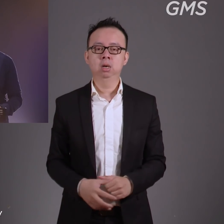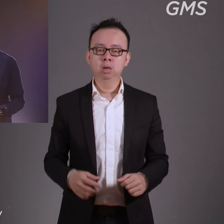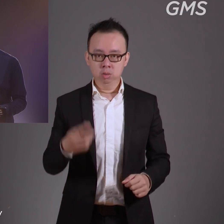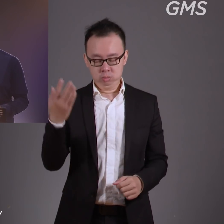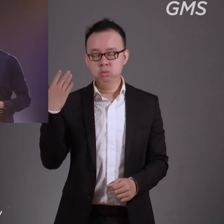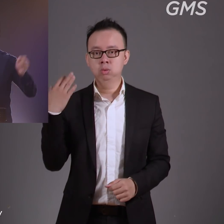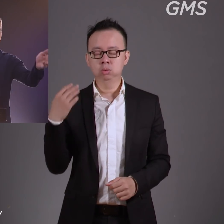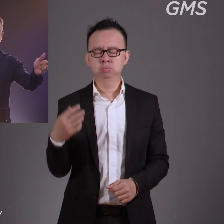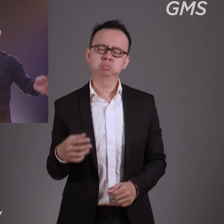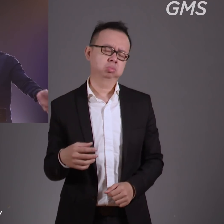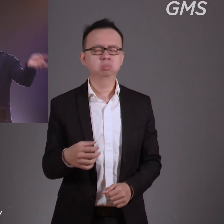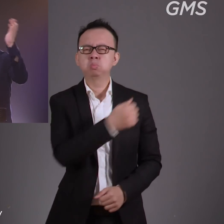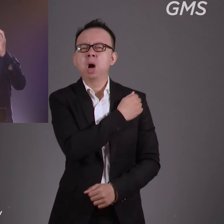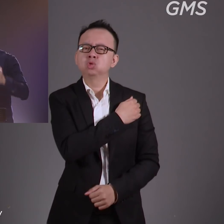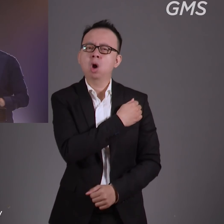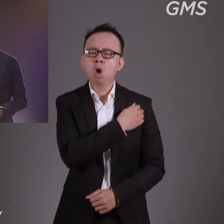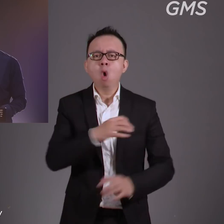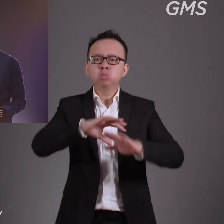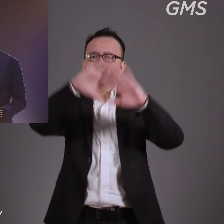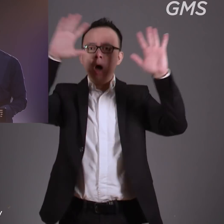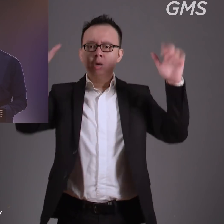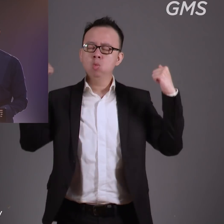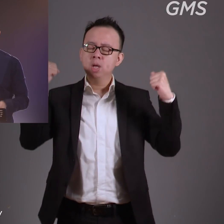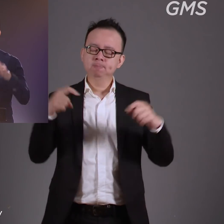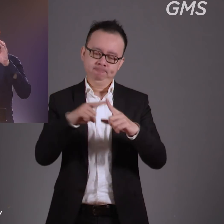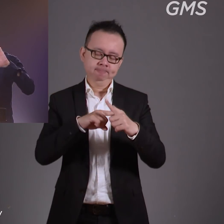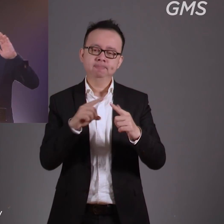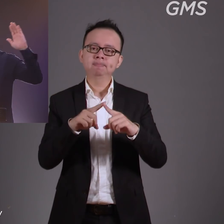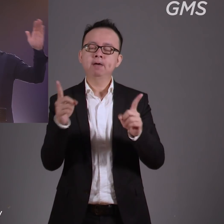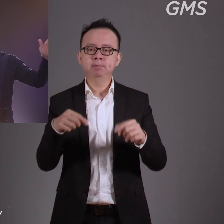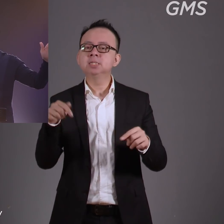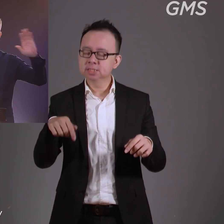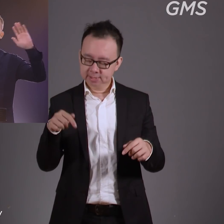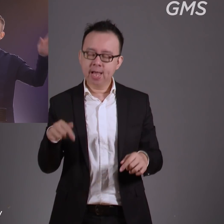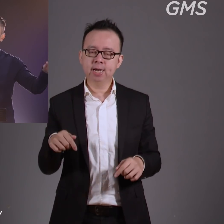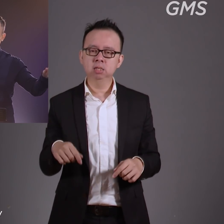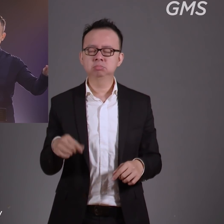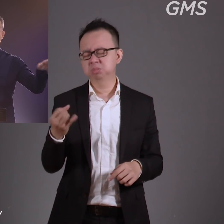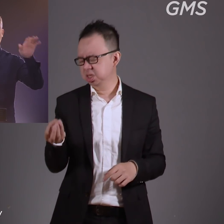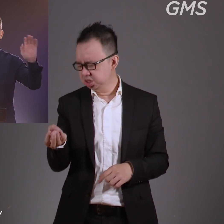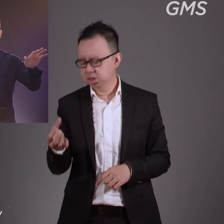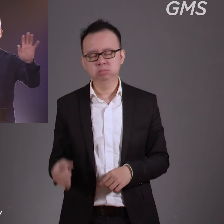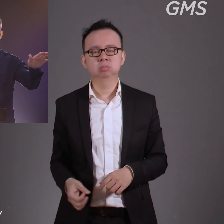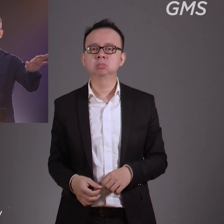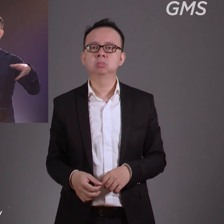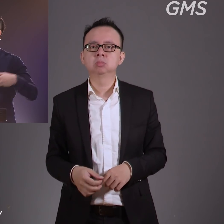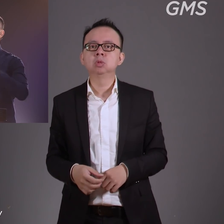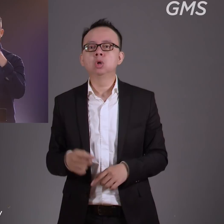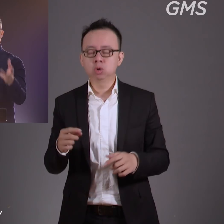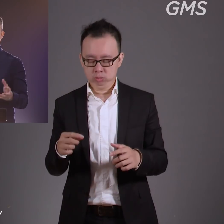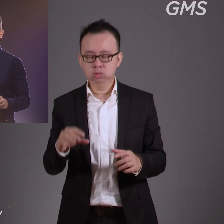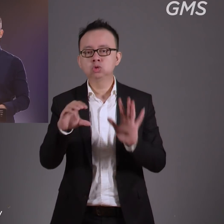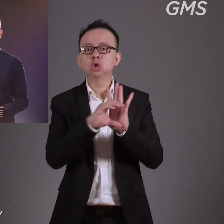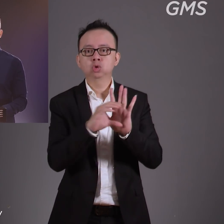jadi biasa. Yang dulu kecil sekarang jadi luar biasa. Siapa pernah menganggap negara-negara seperti China dulu terpuruk, miskin, sekarang